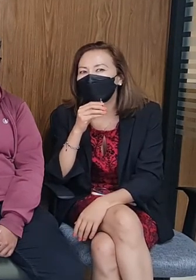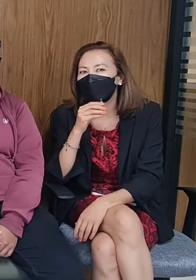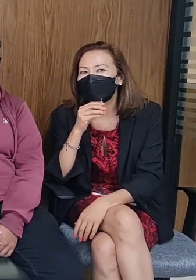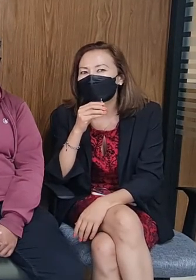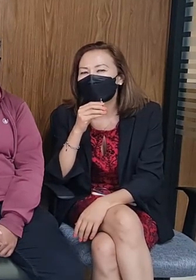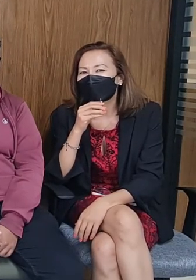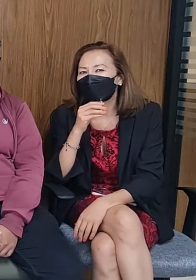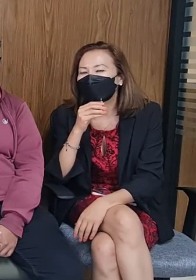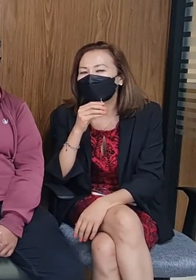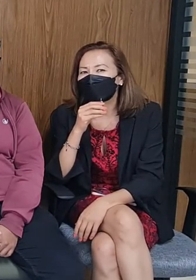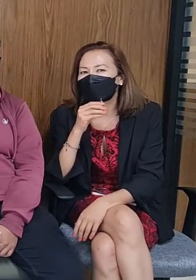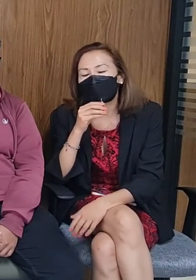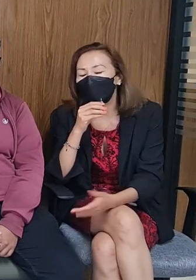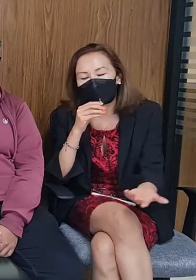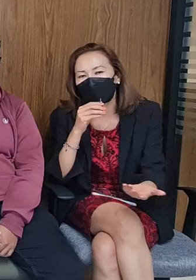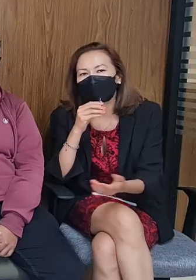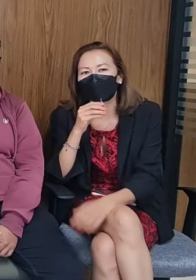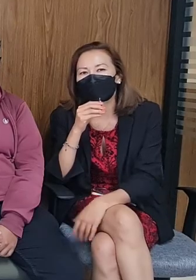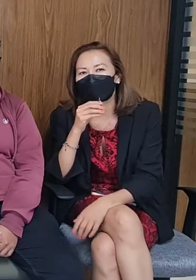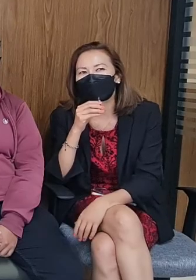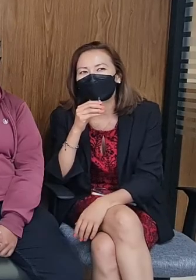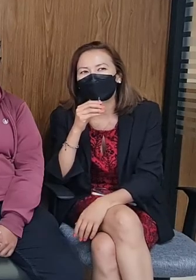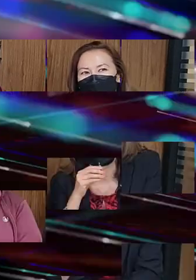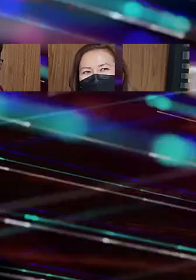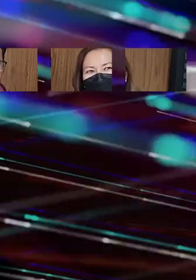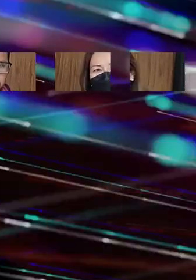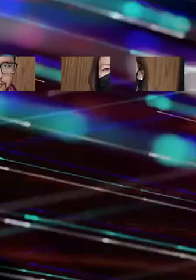este proyecto y muchísimas gracias.